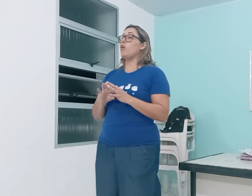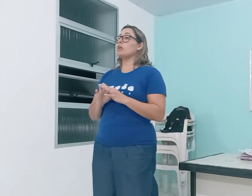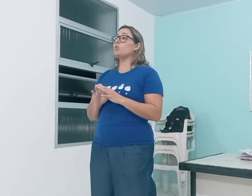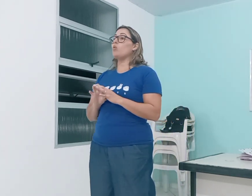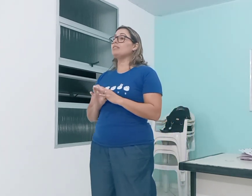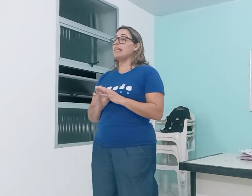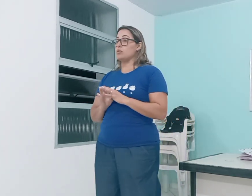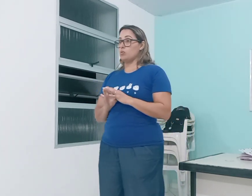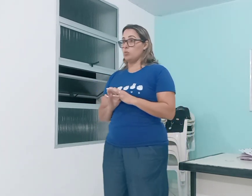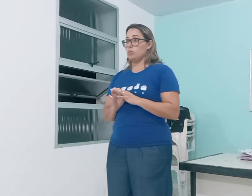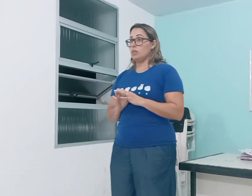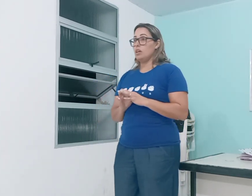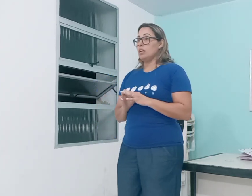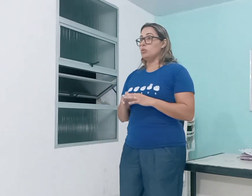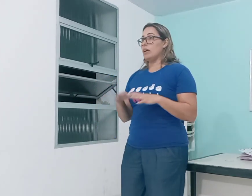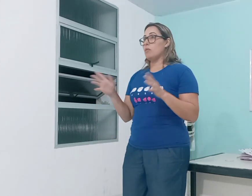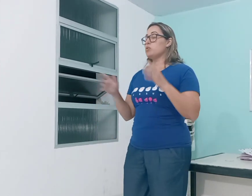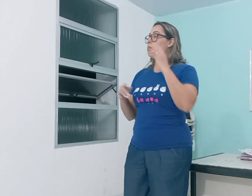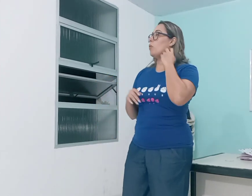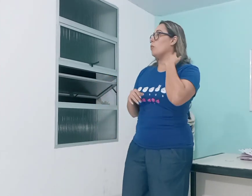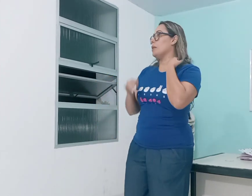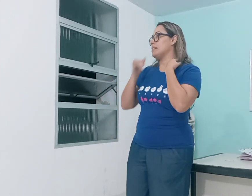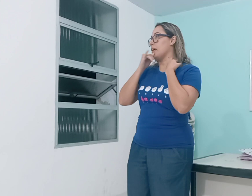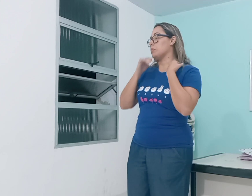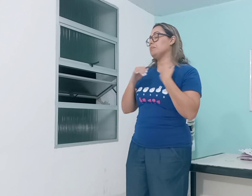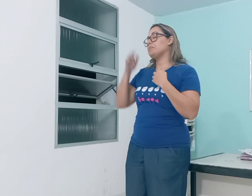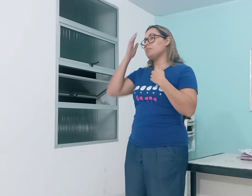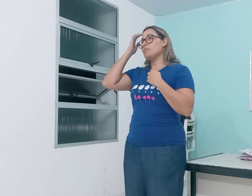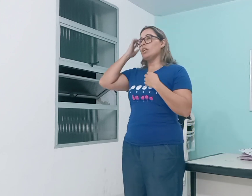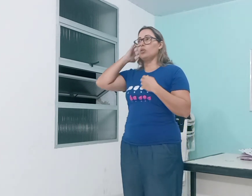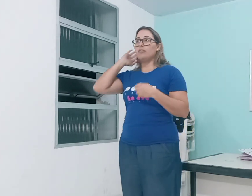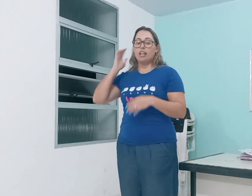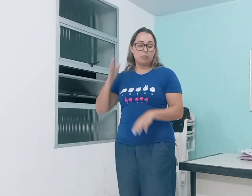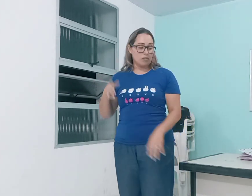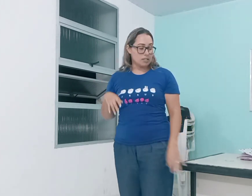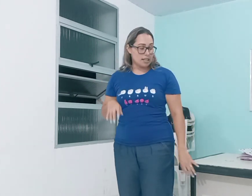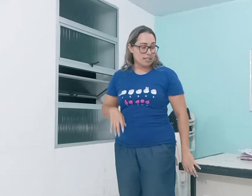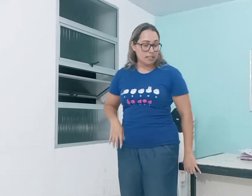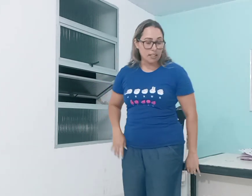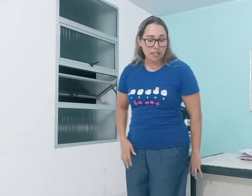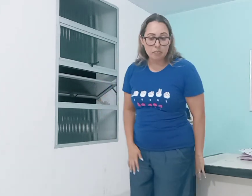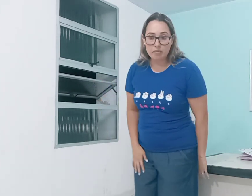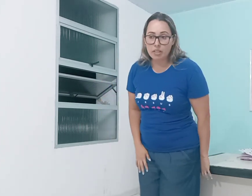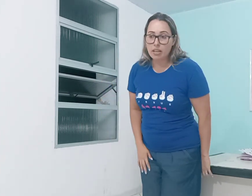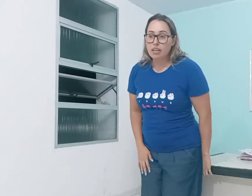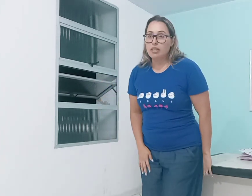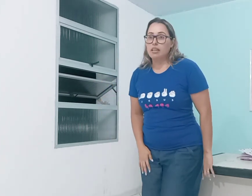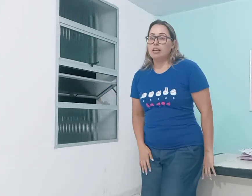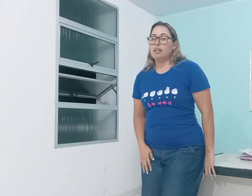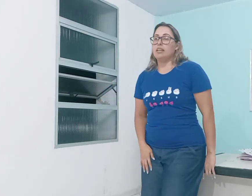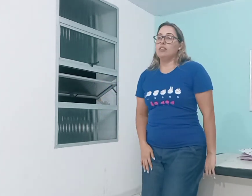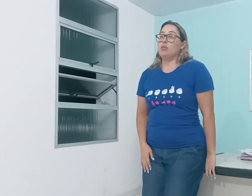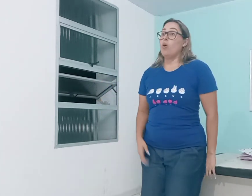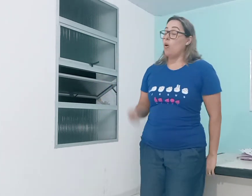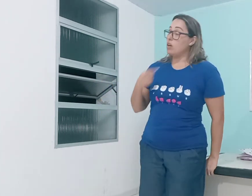do contexto. Né? Vamos supor, por exemplo, eu estou falando para vocês aqui que